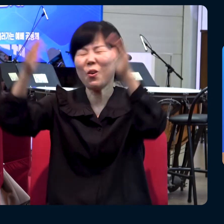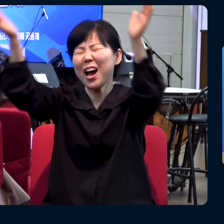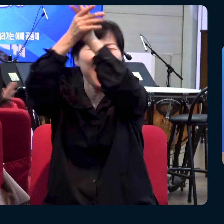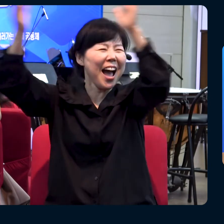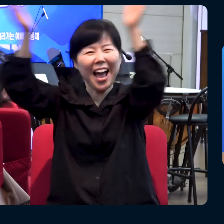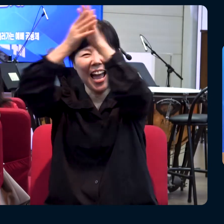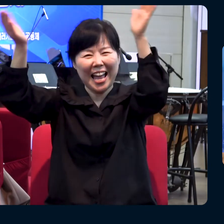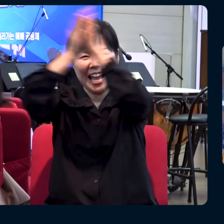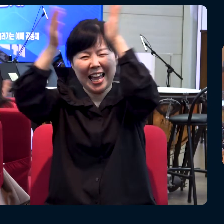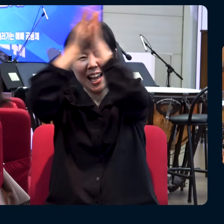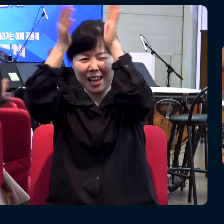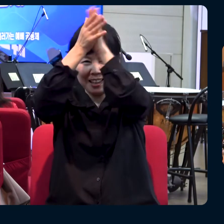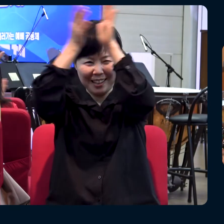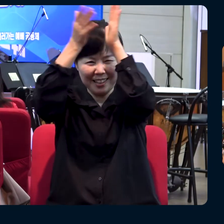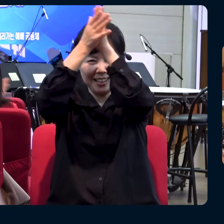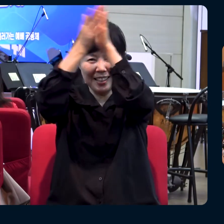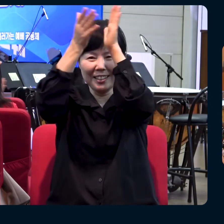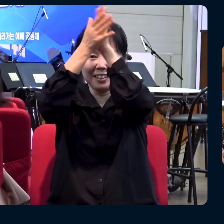시작!